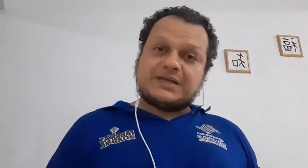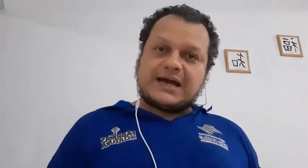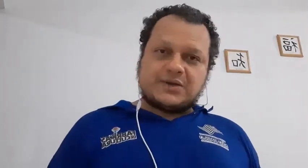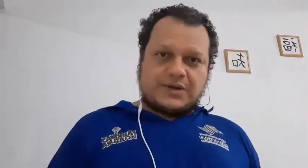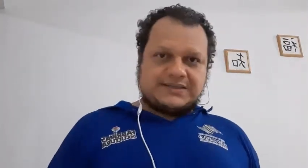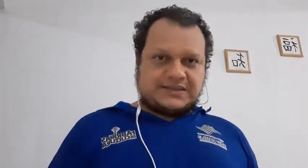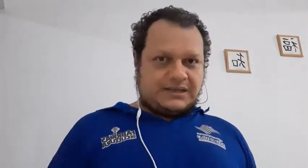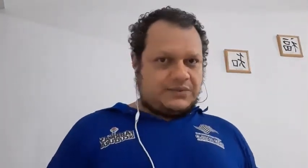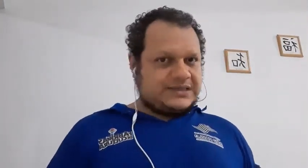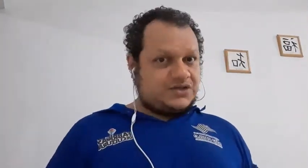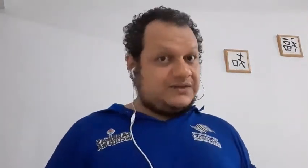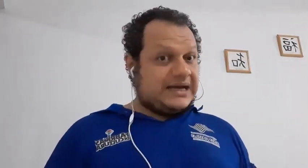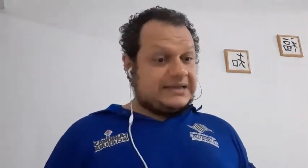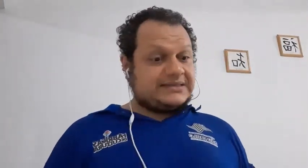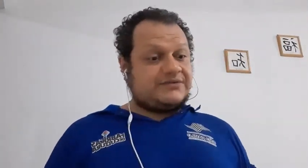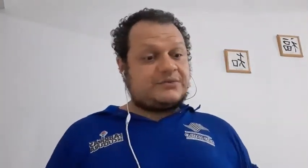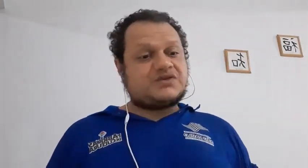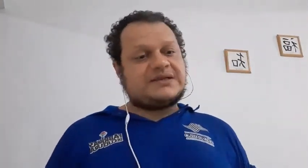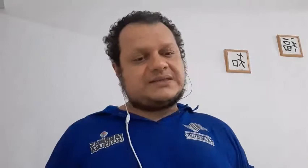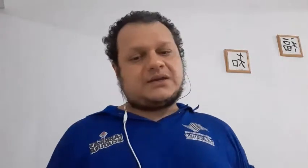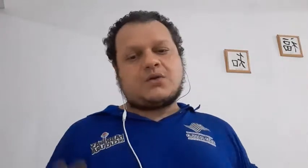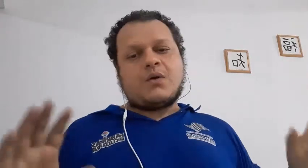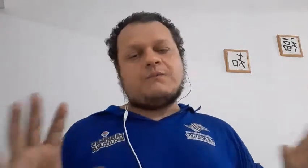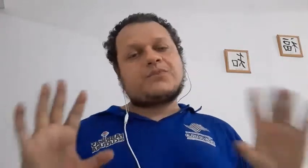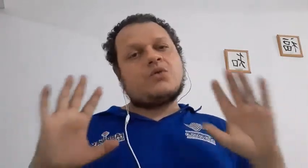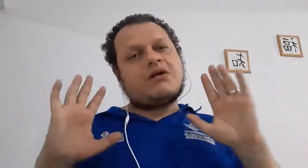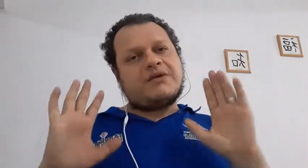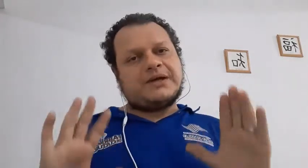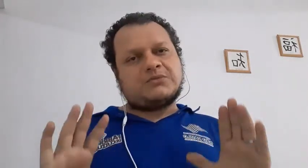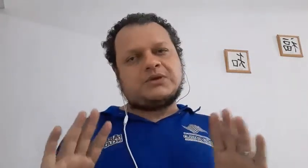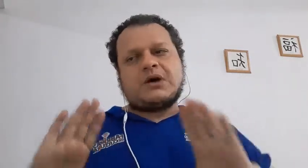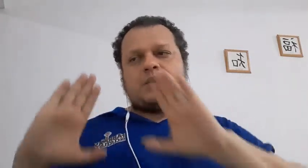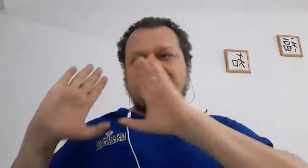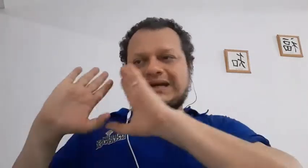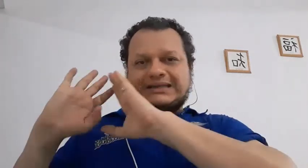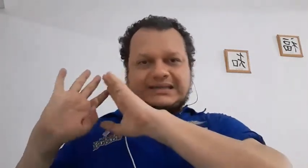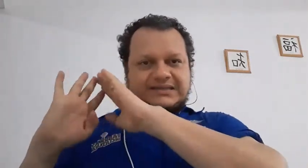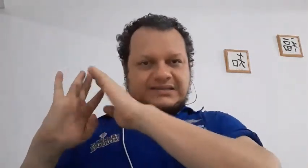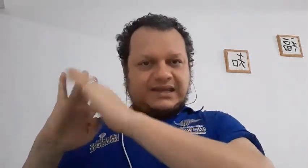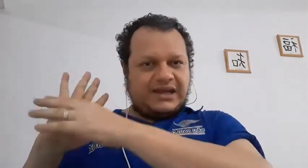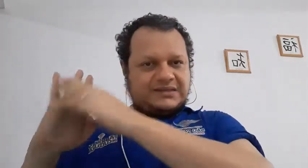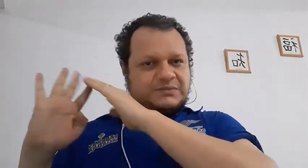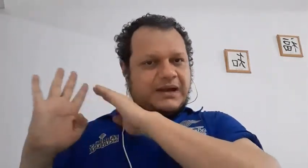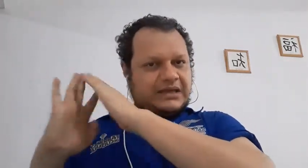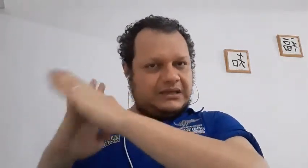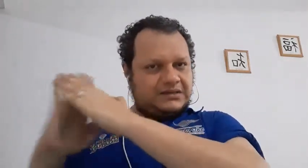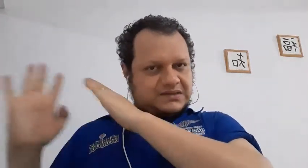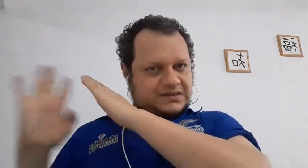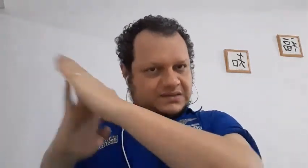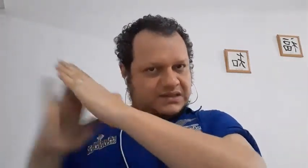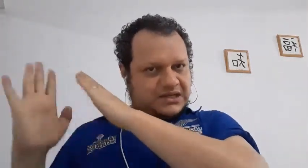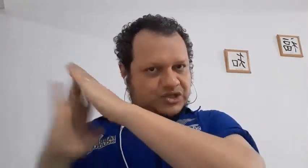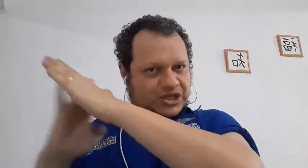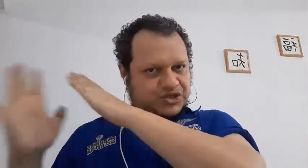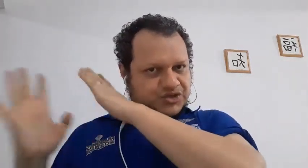explicar quais serão as atividades que vamos fazer com o alfabeto manual desses três países que a gente